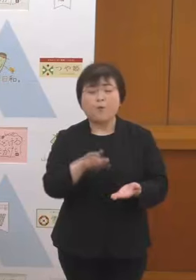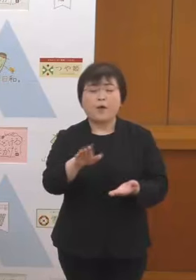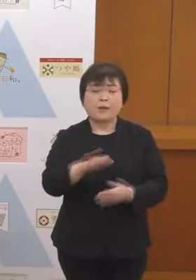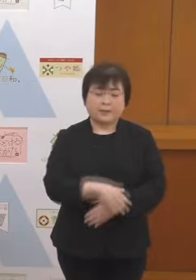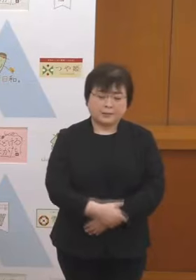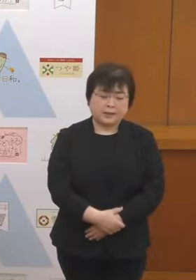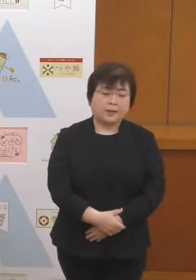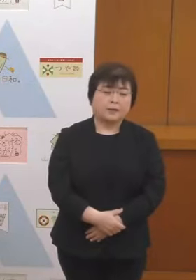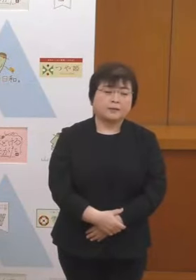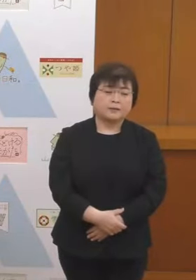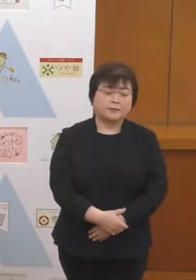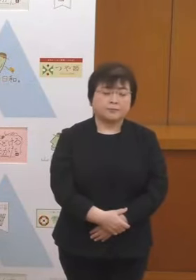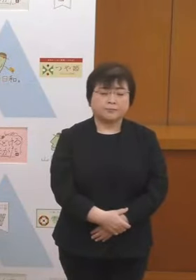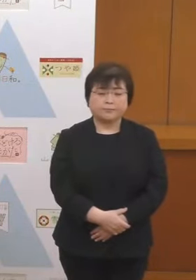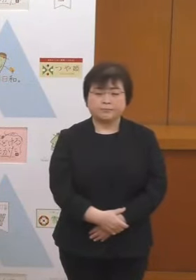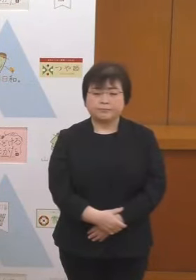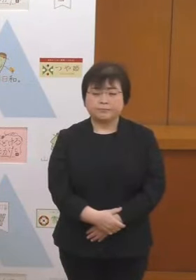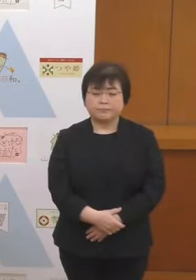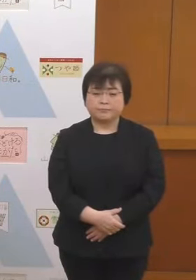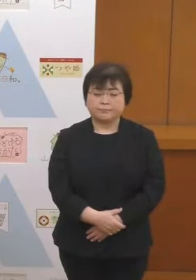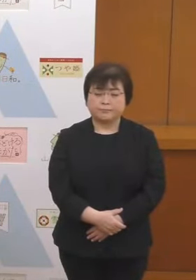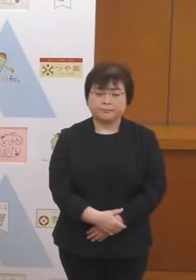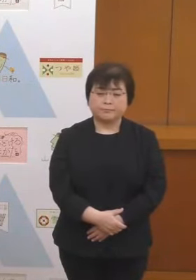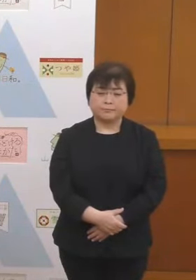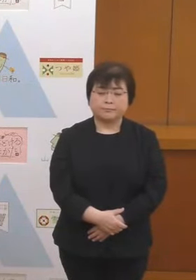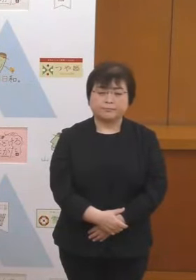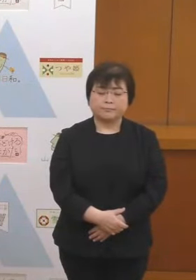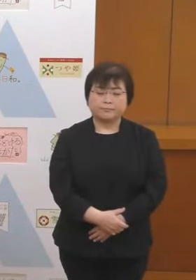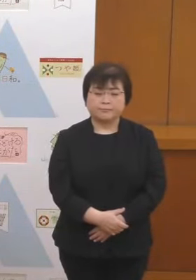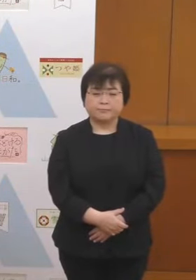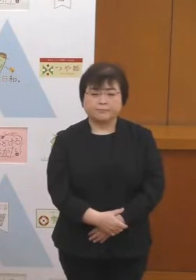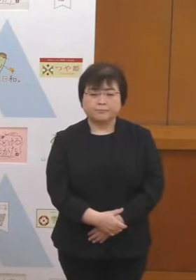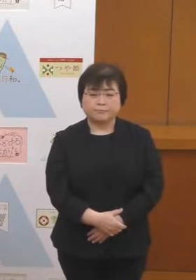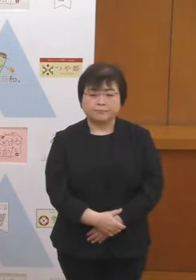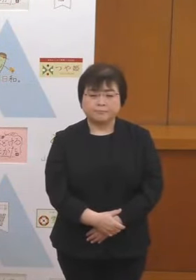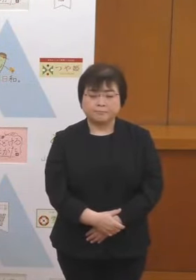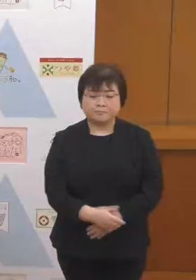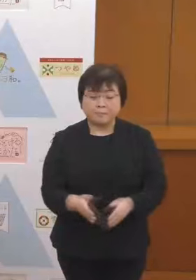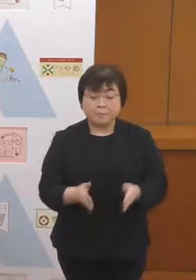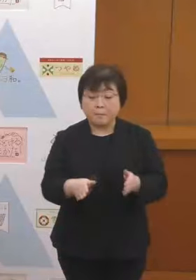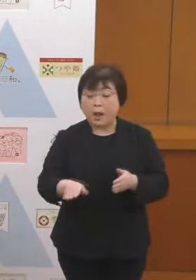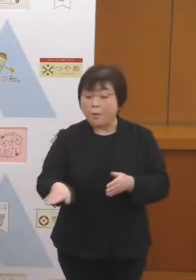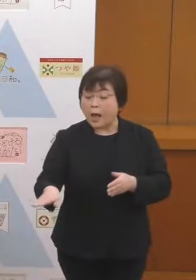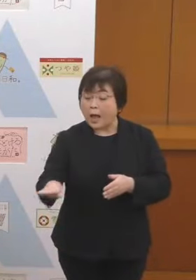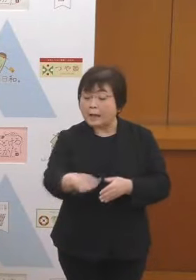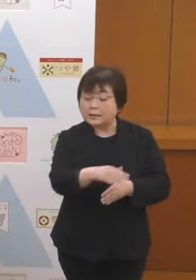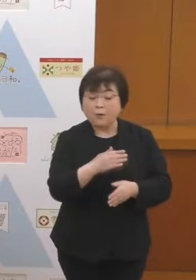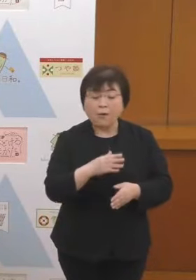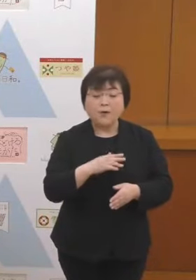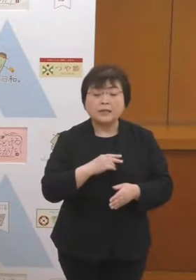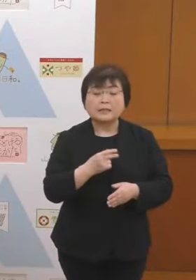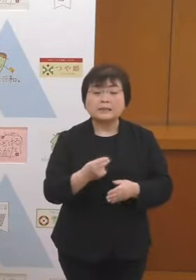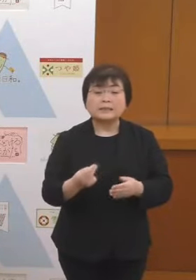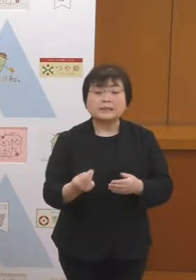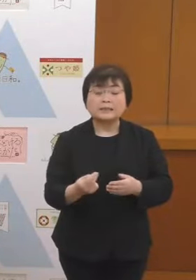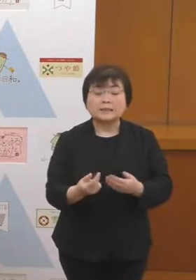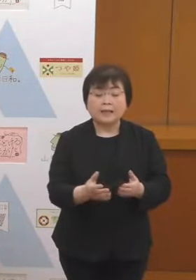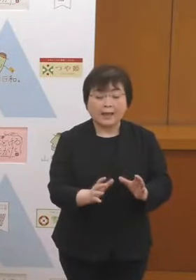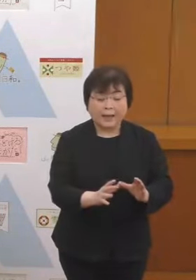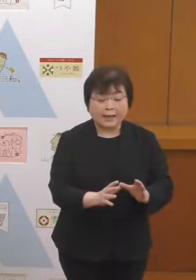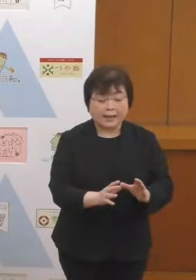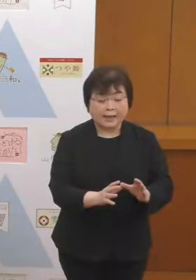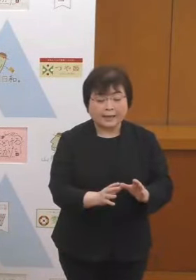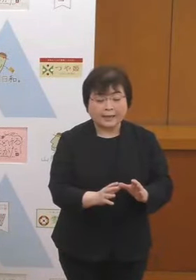ところでありますうまあの沿線自治体の首長さんたちも数名